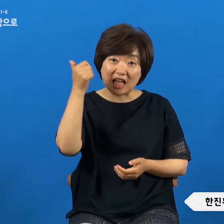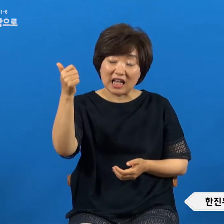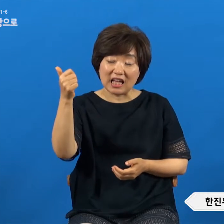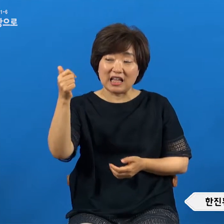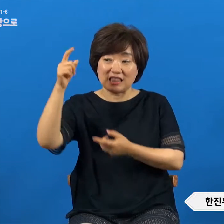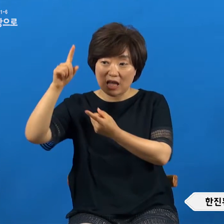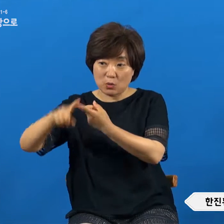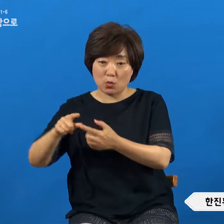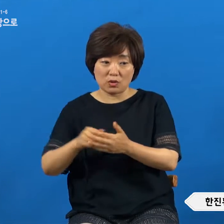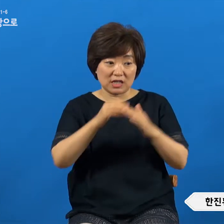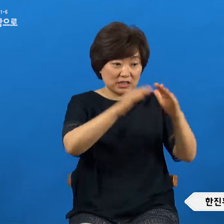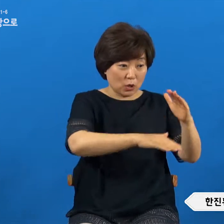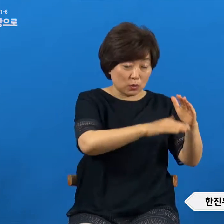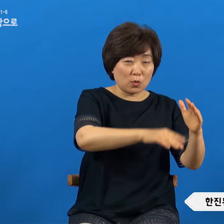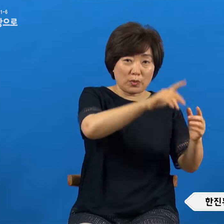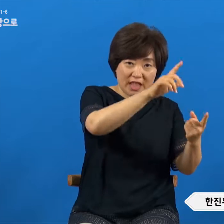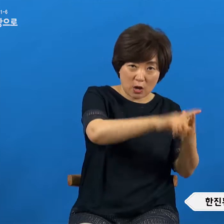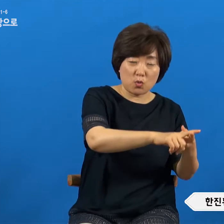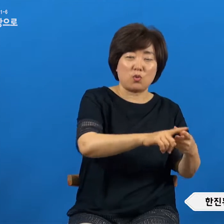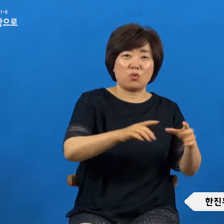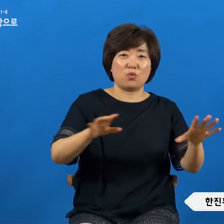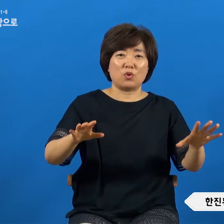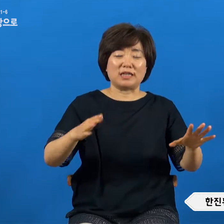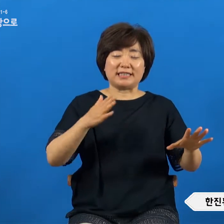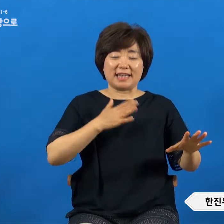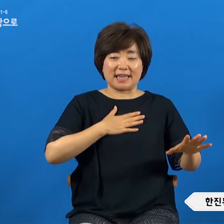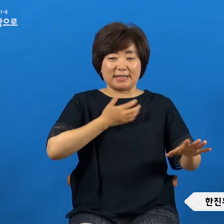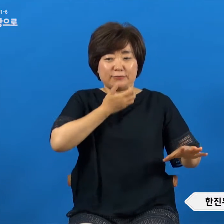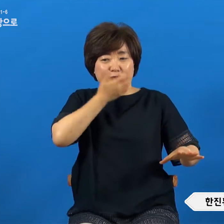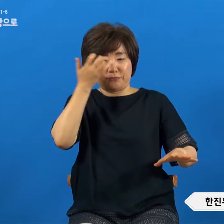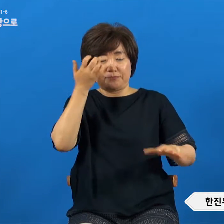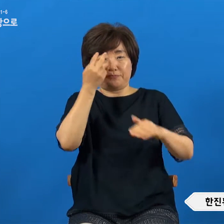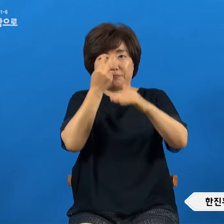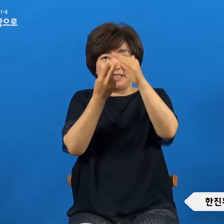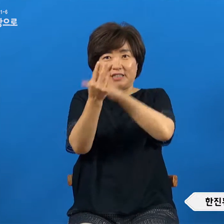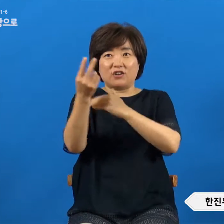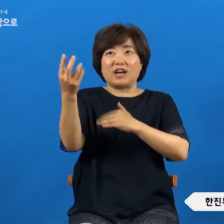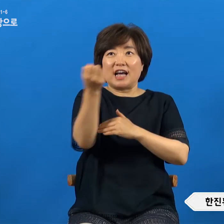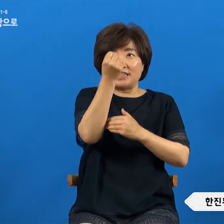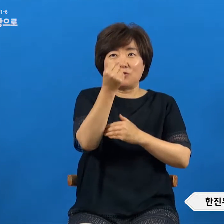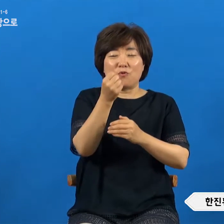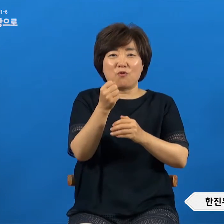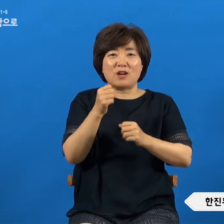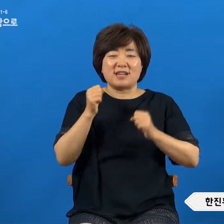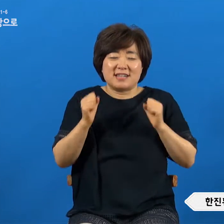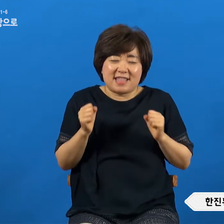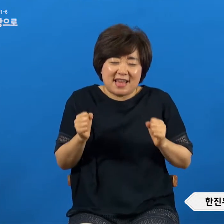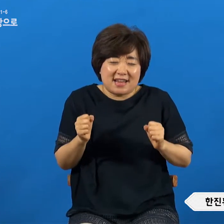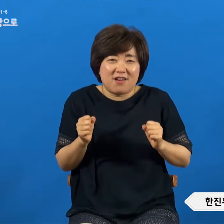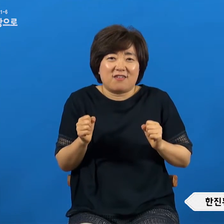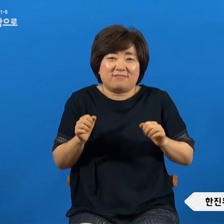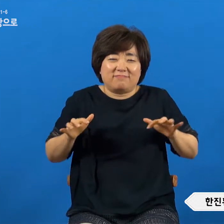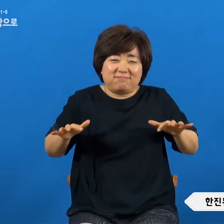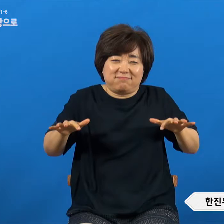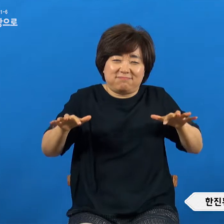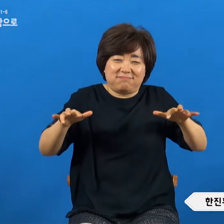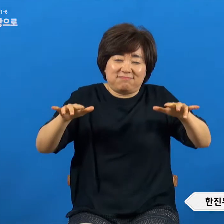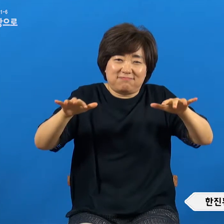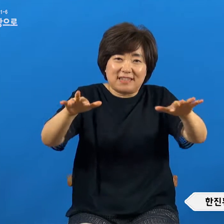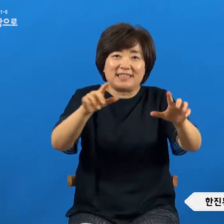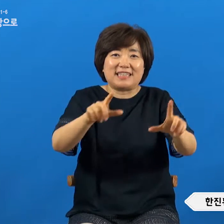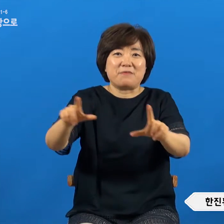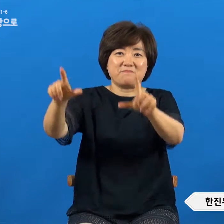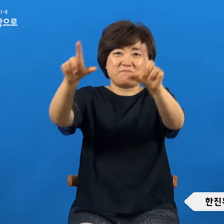목사는 목사대로, 우리 성도님들은 성도들대로 꿈과 비전을 가지고 달려갈 수 있는 삶이 된다면